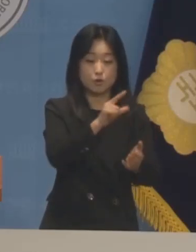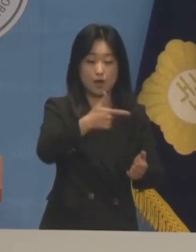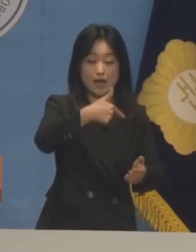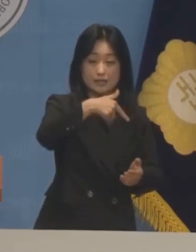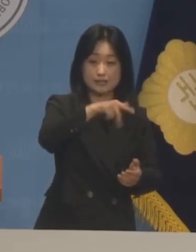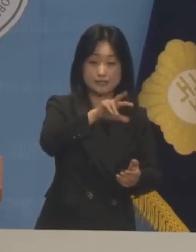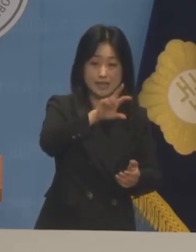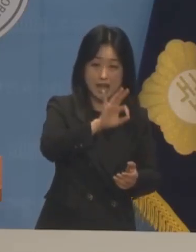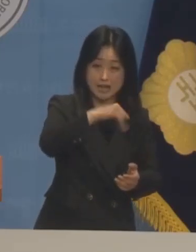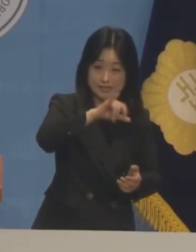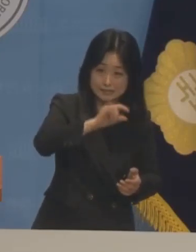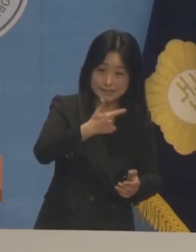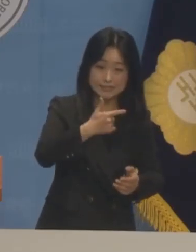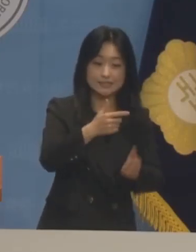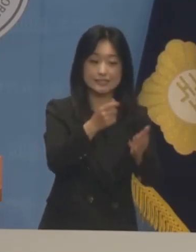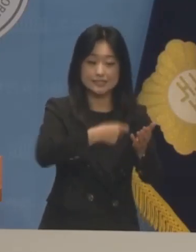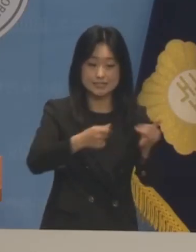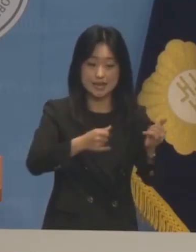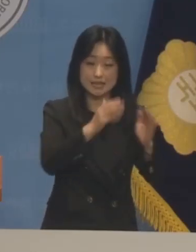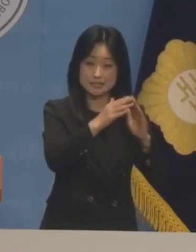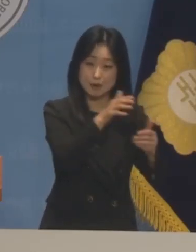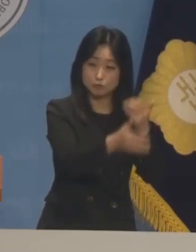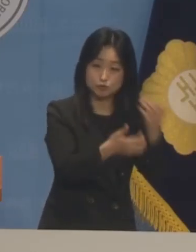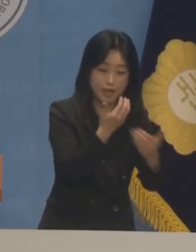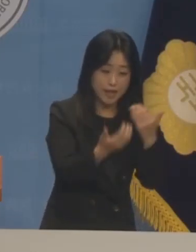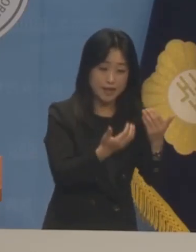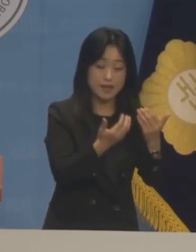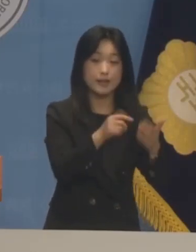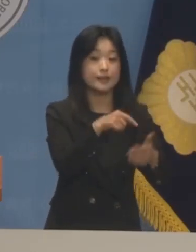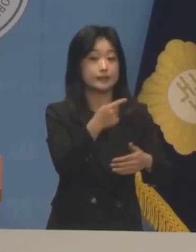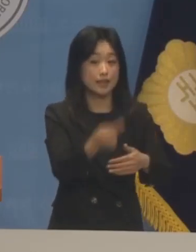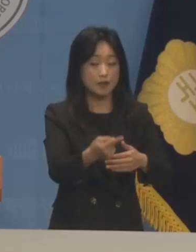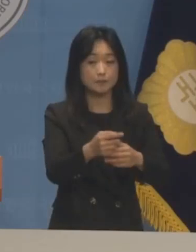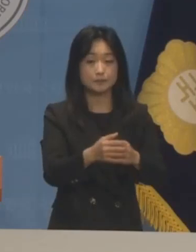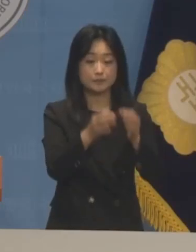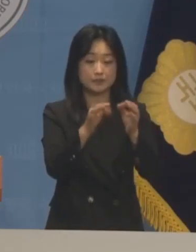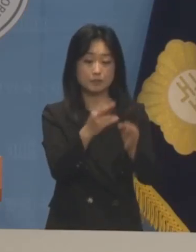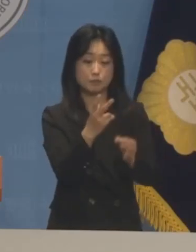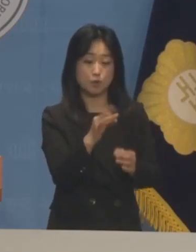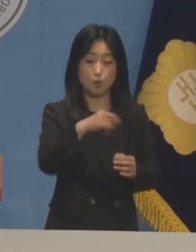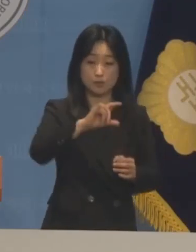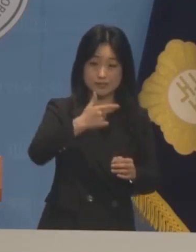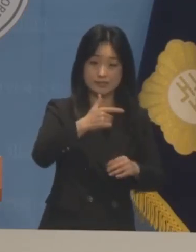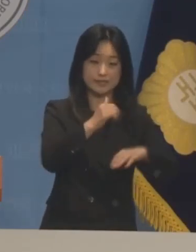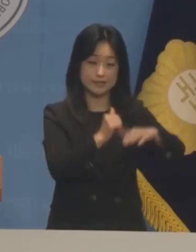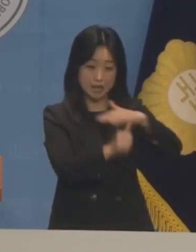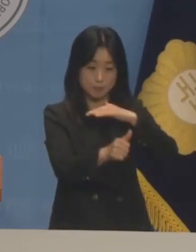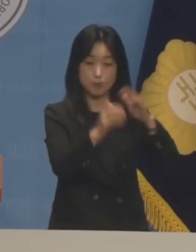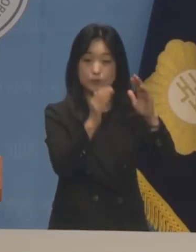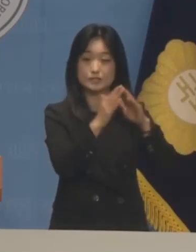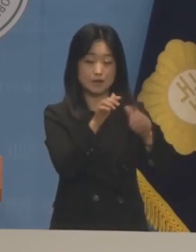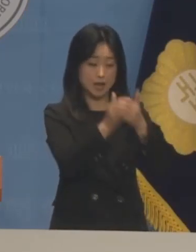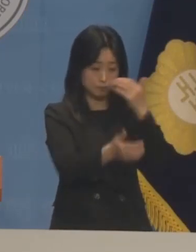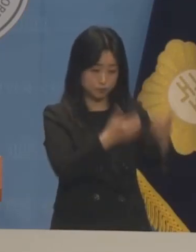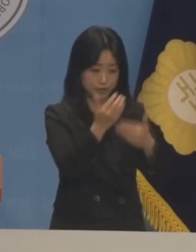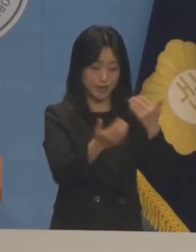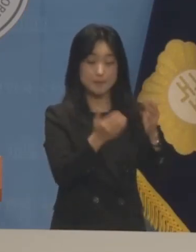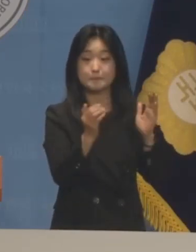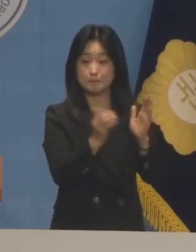기자 자택에 대한 압수수색, 2024년 12월 6일 김용진 뉴스타파 대표 자택에 대한 압수수색을